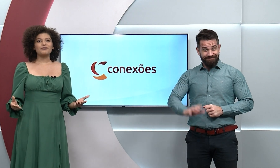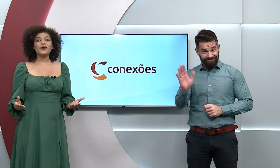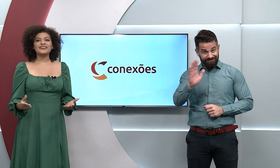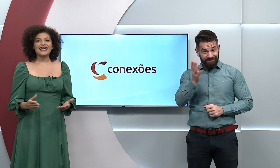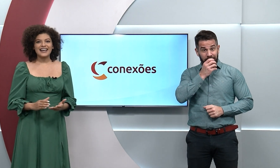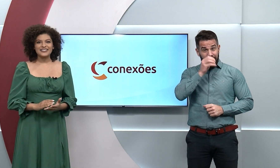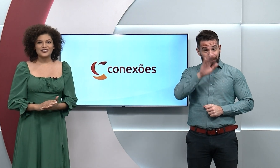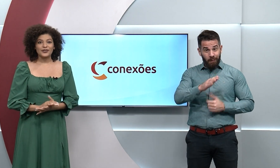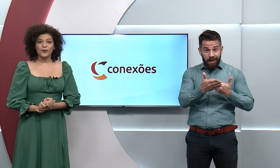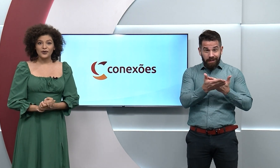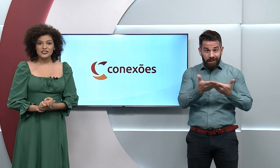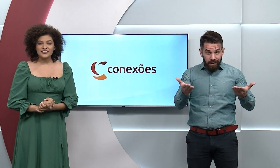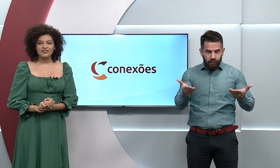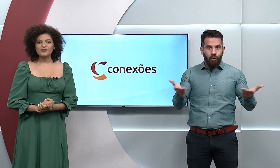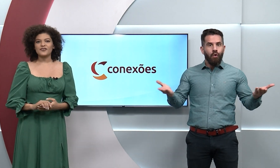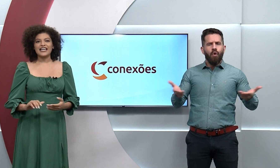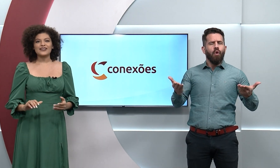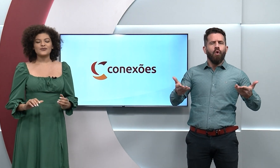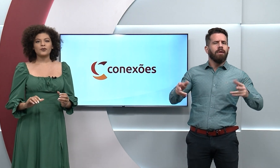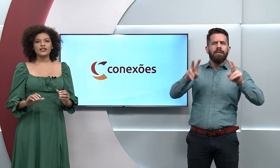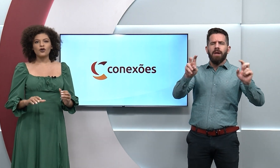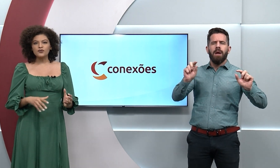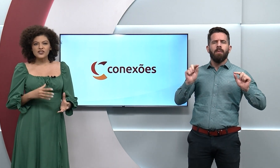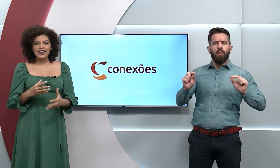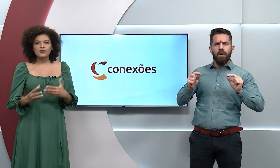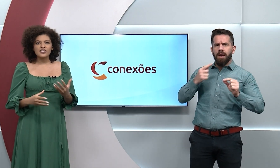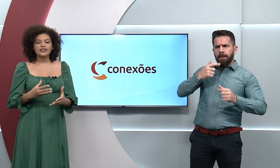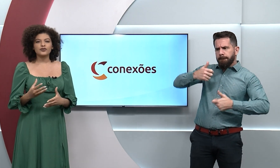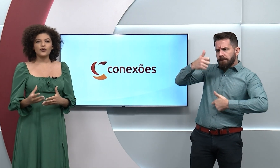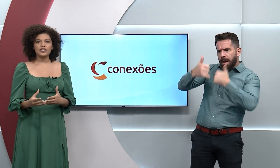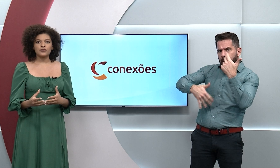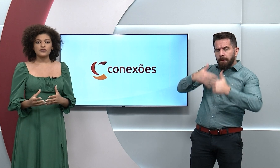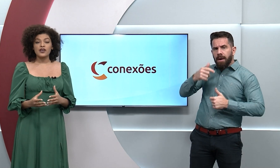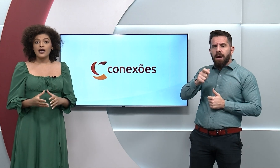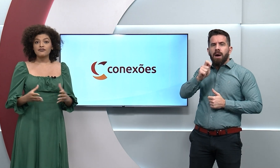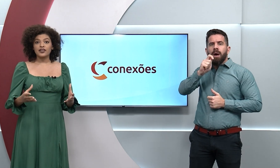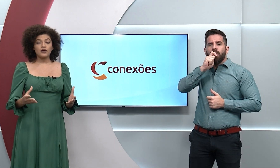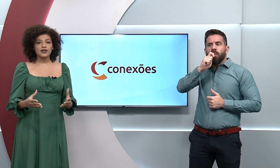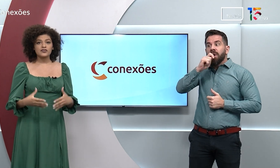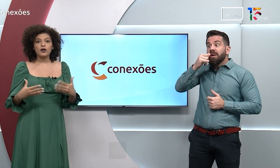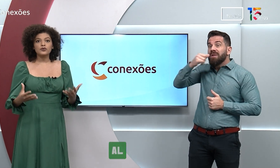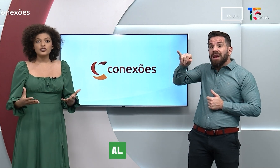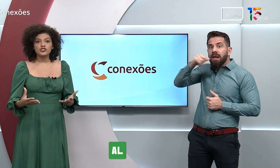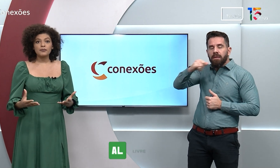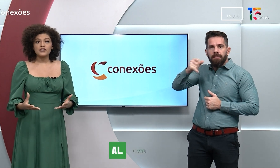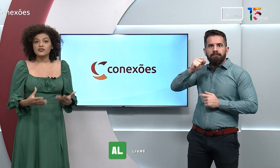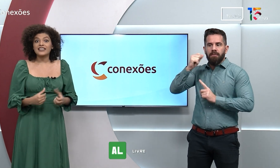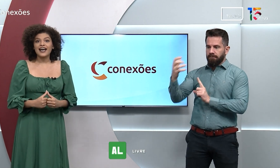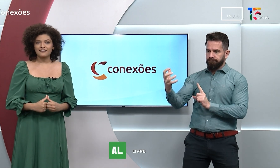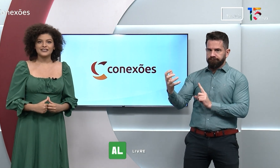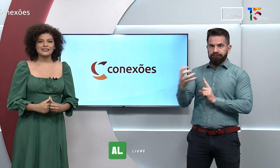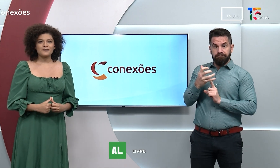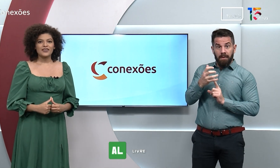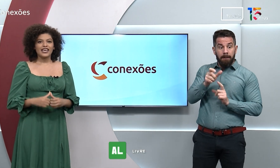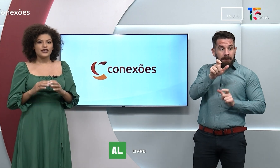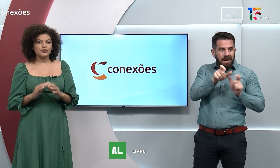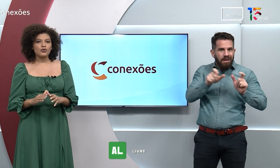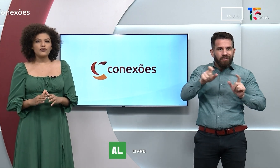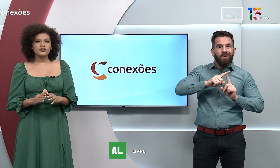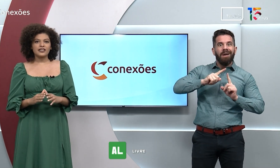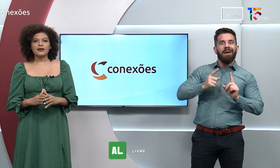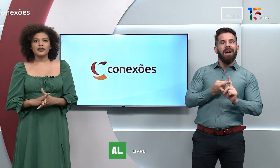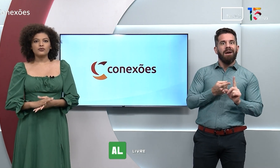Olá, boa tarde! Hoje vamos falar sobre como os cigarros eletrônicos afetam a saúde de pessoas grávidas